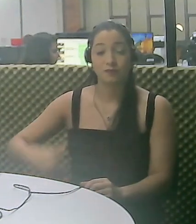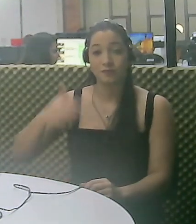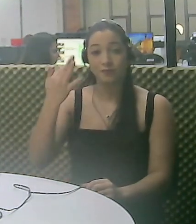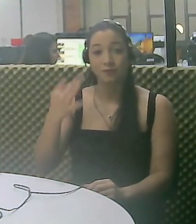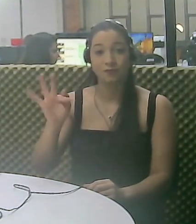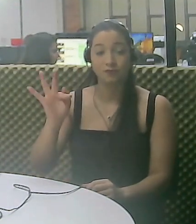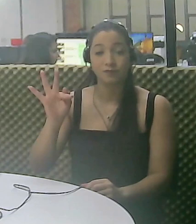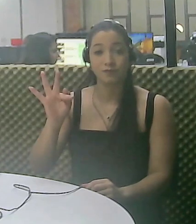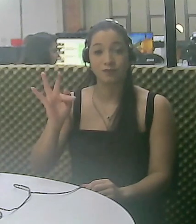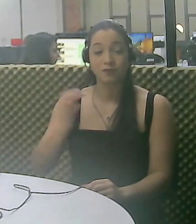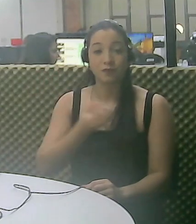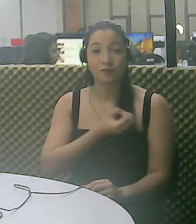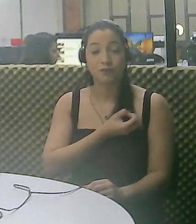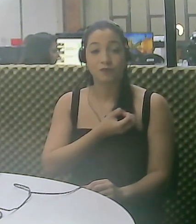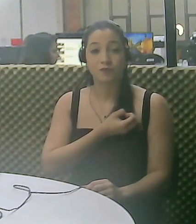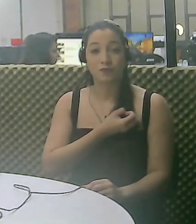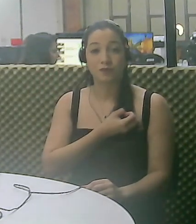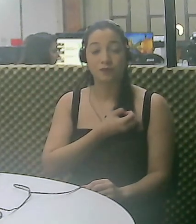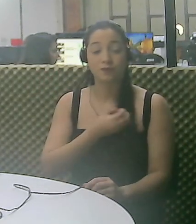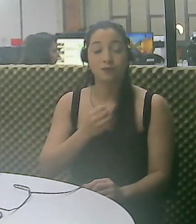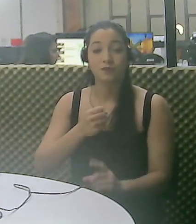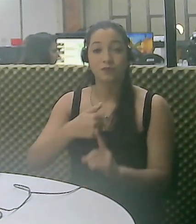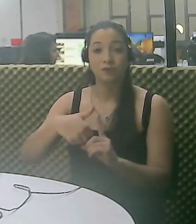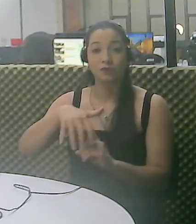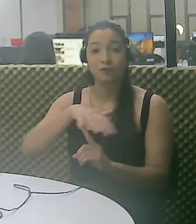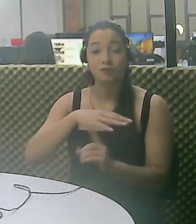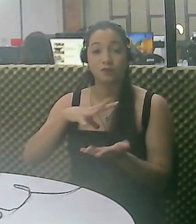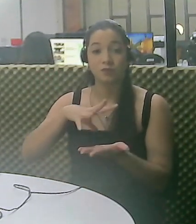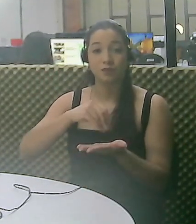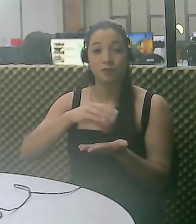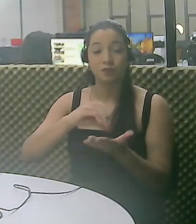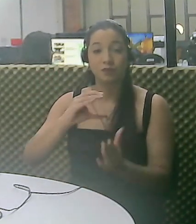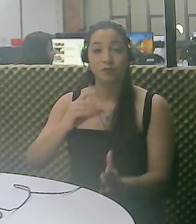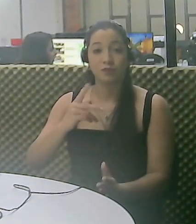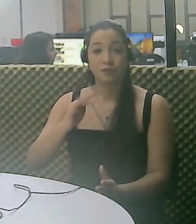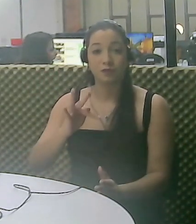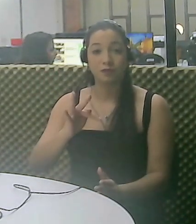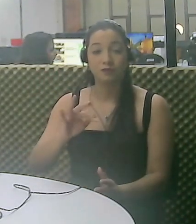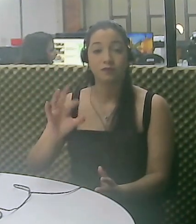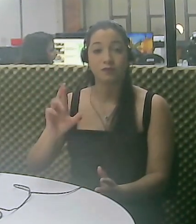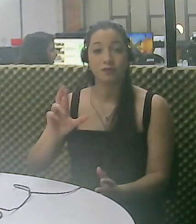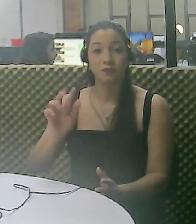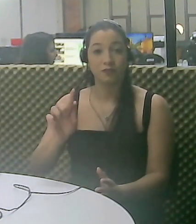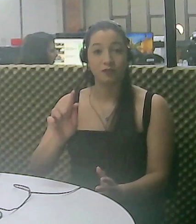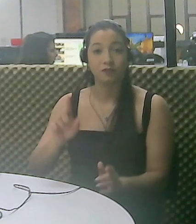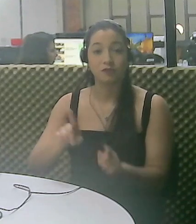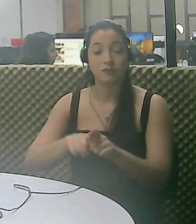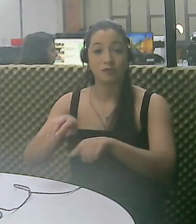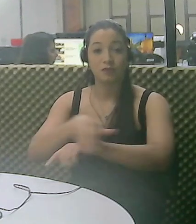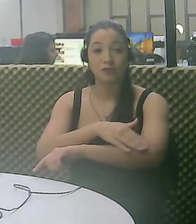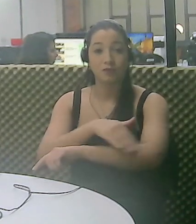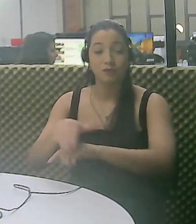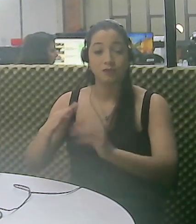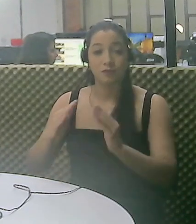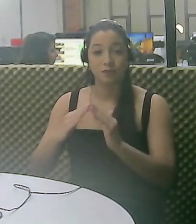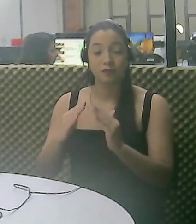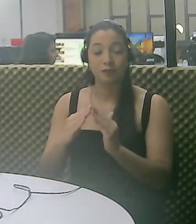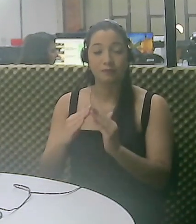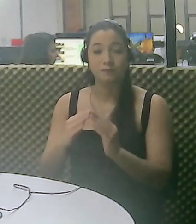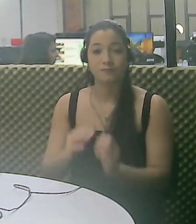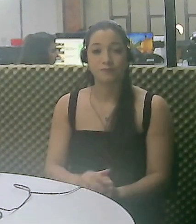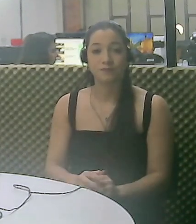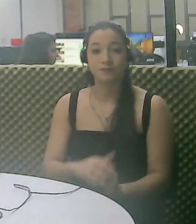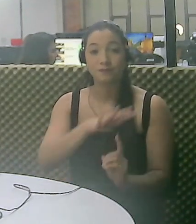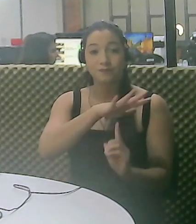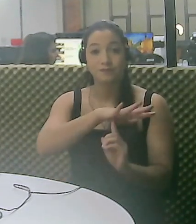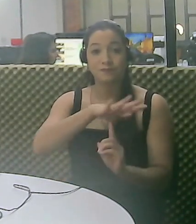CAD Único e Número de Identificação Social, cópia de CPF, RG e comprovante de endereço. O ambulódromo, que